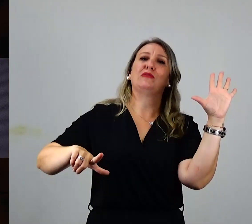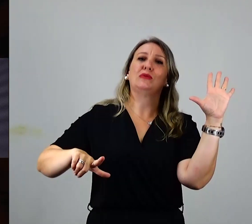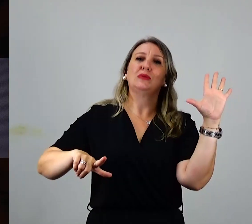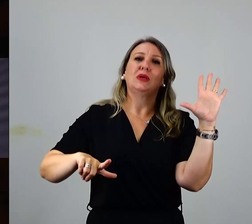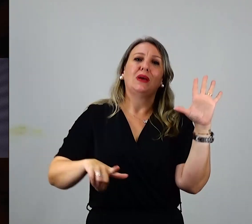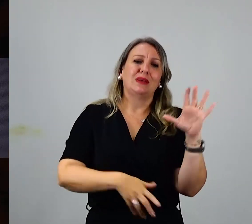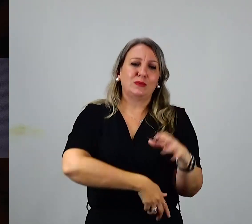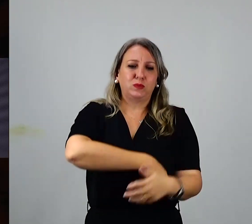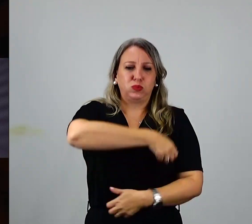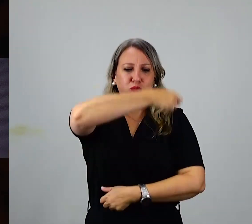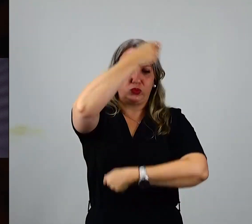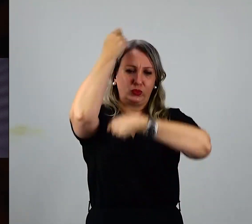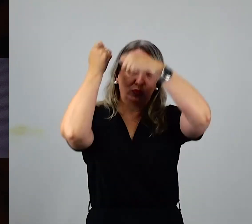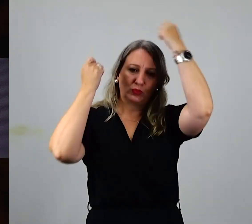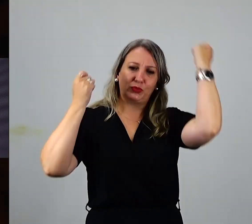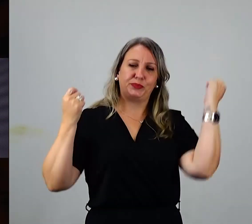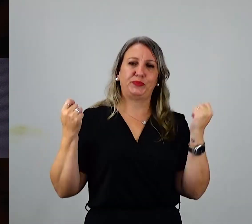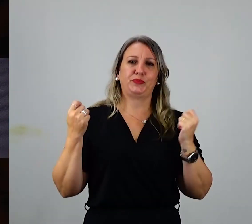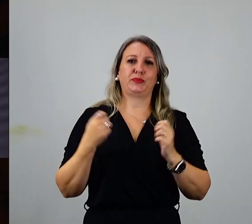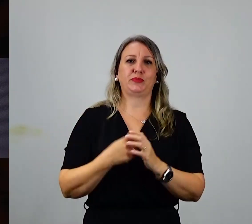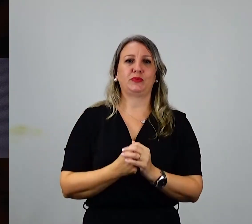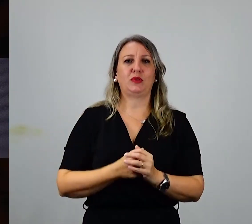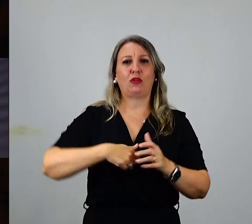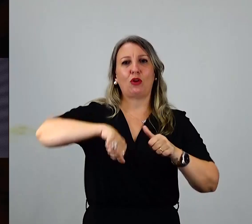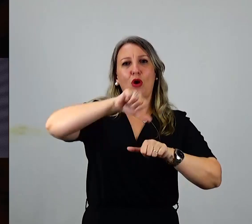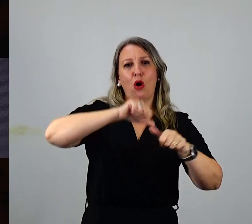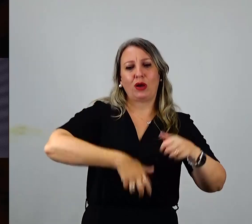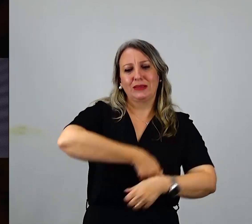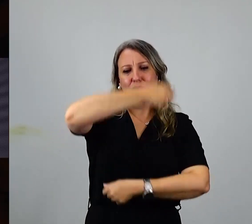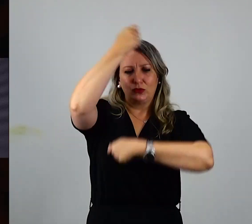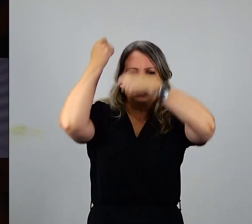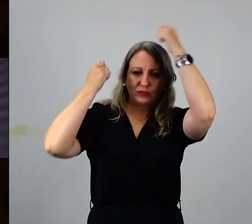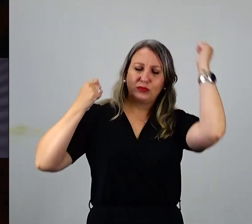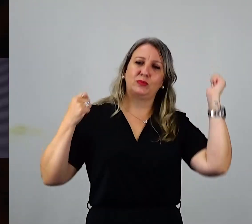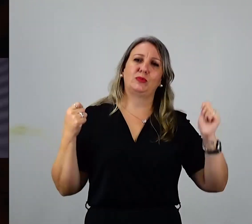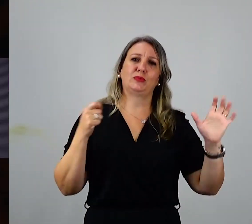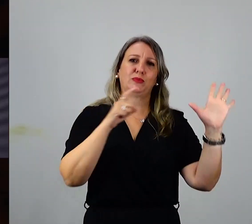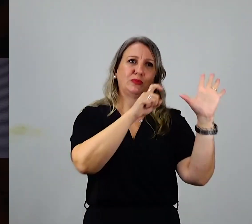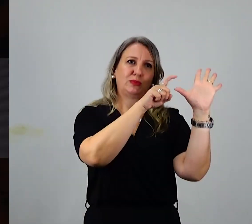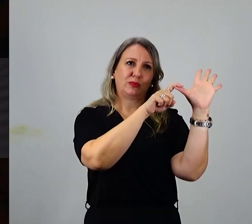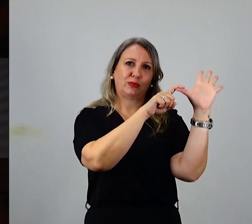várias vezes antes de entrar no casulo. Então nós vamos ver esse vídeo.